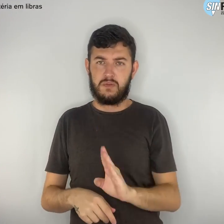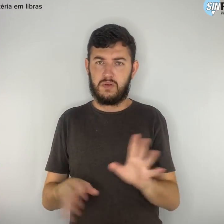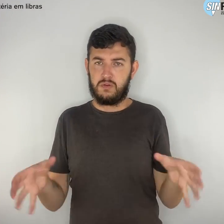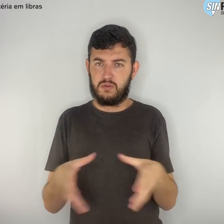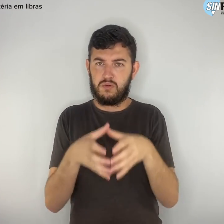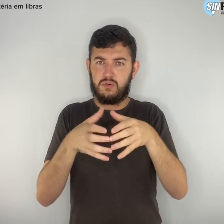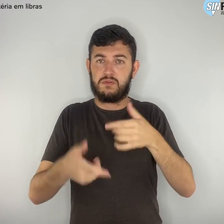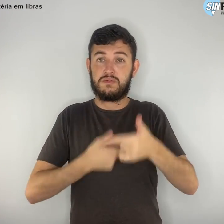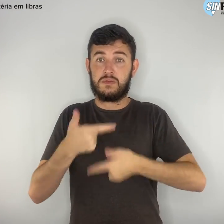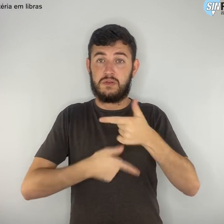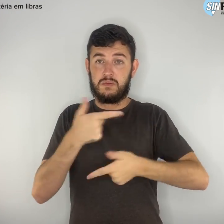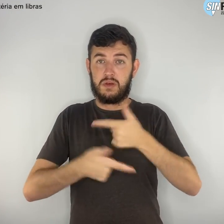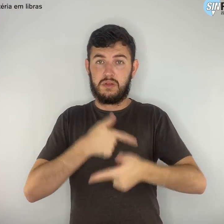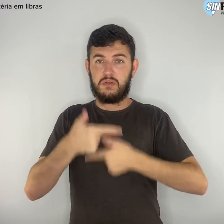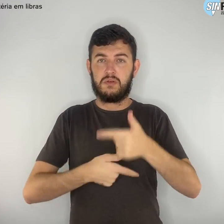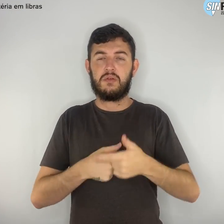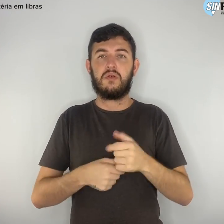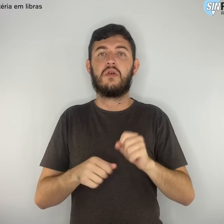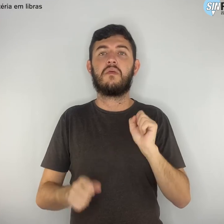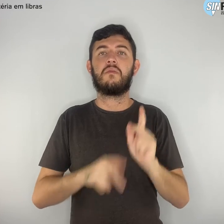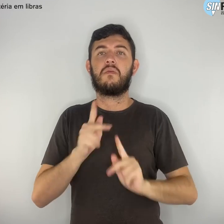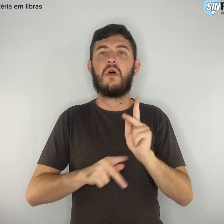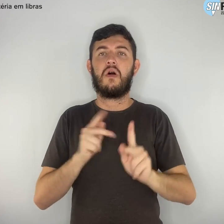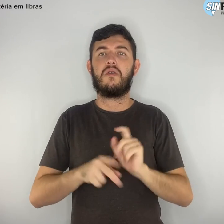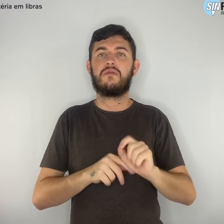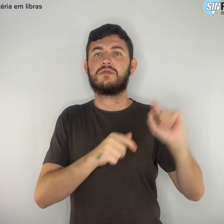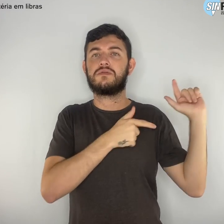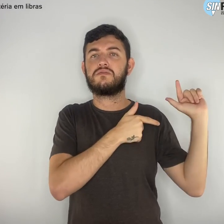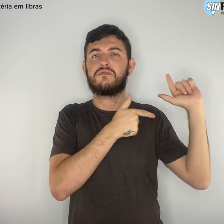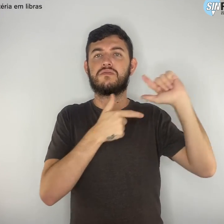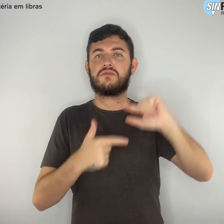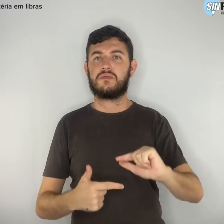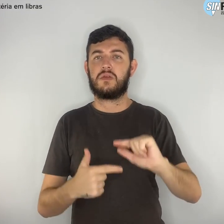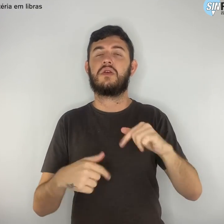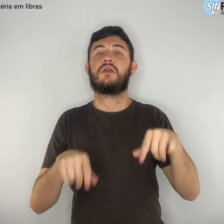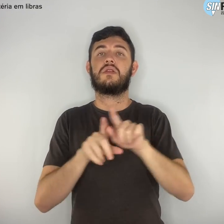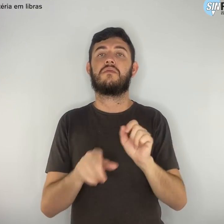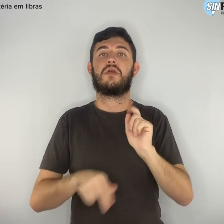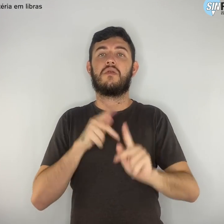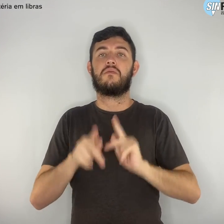trabalhadora, os povos originários e com o povo Yanomami.